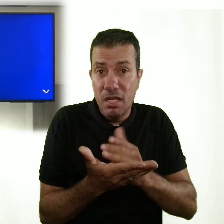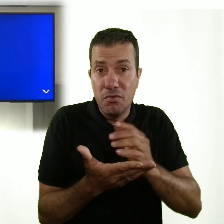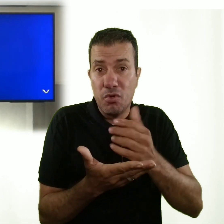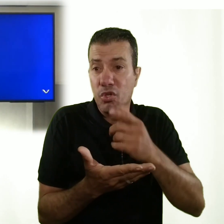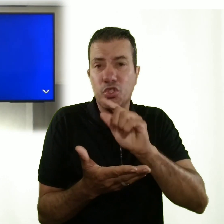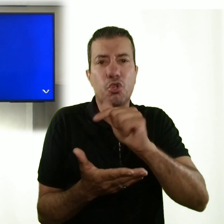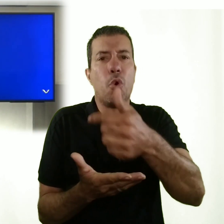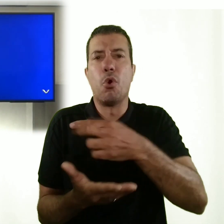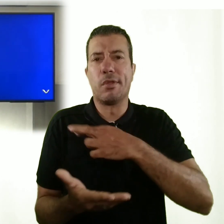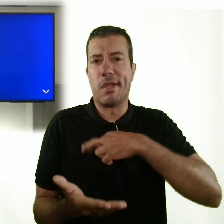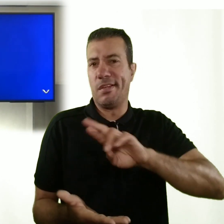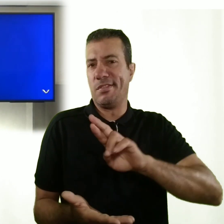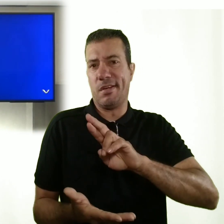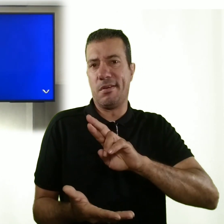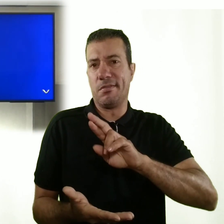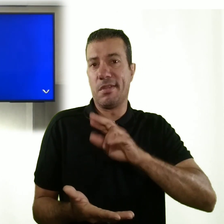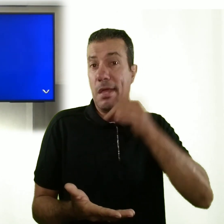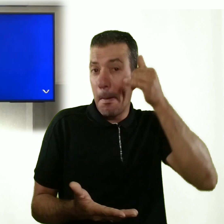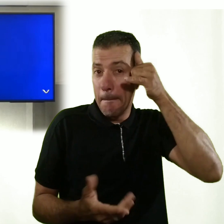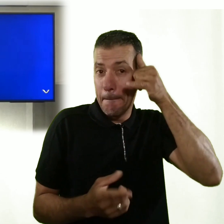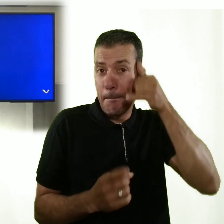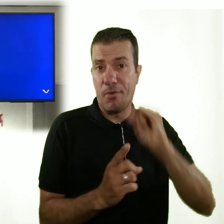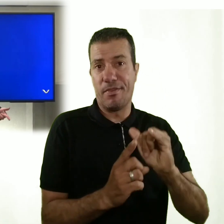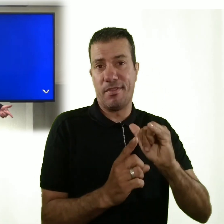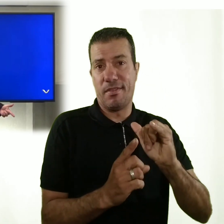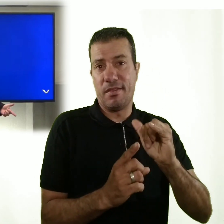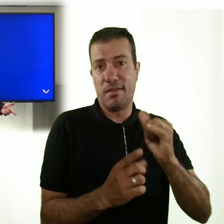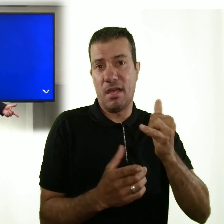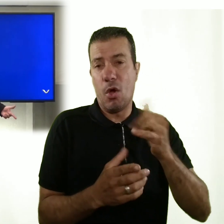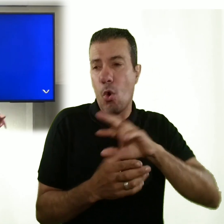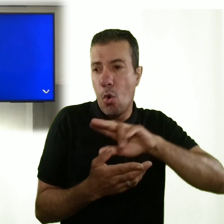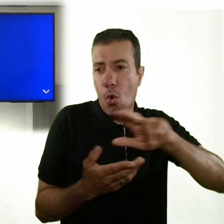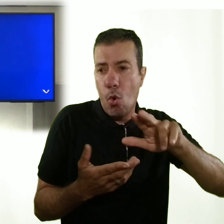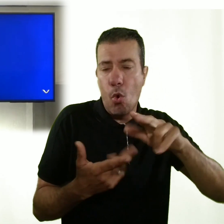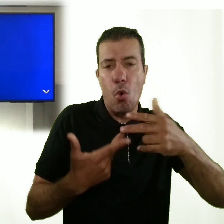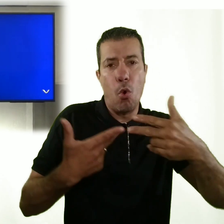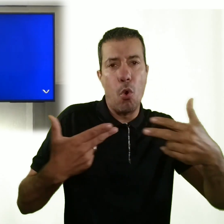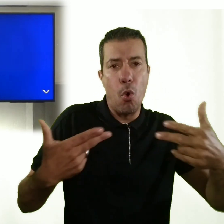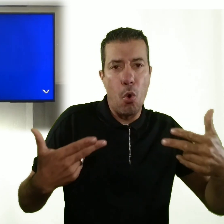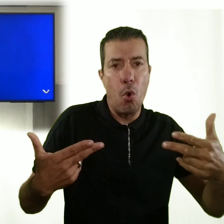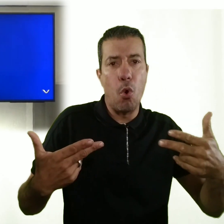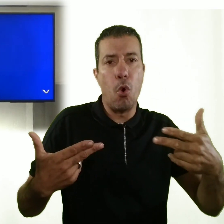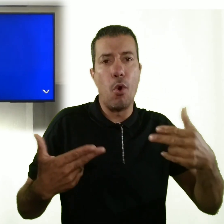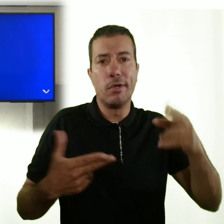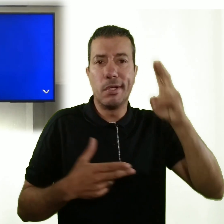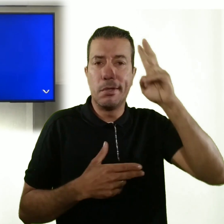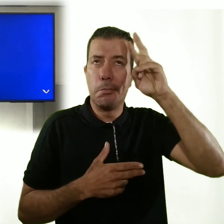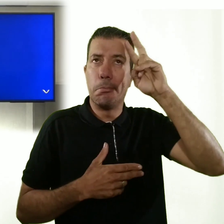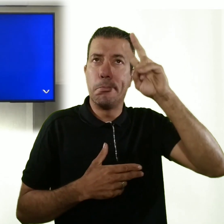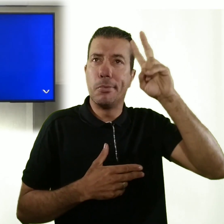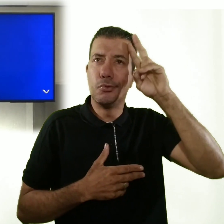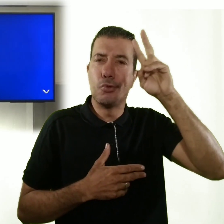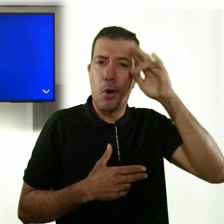tem qualquer profecia ou coisas que não são profecias históricas, mas são